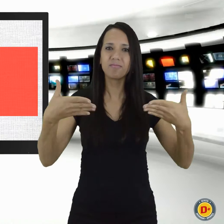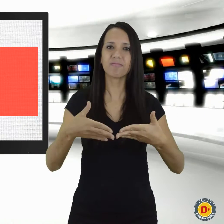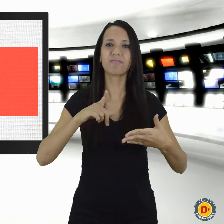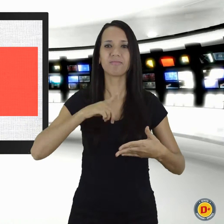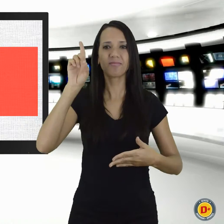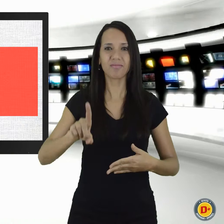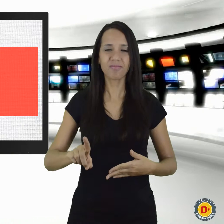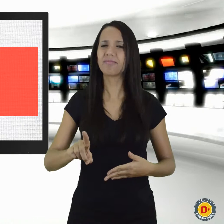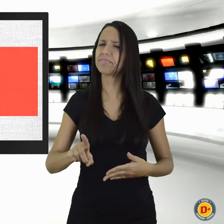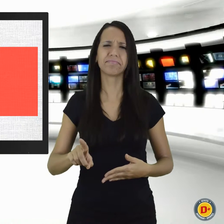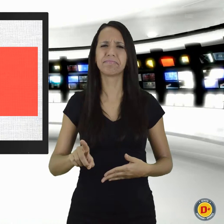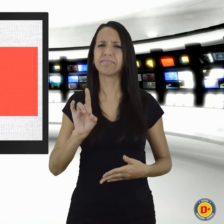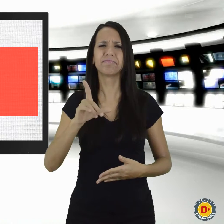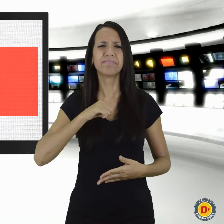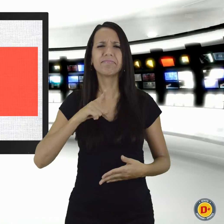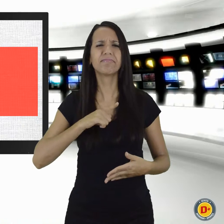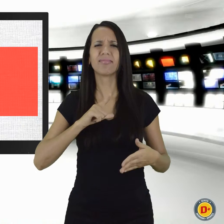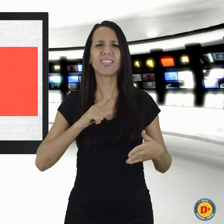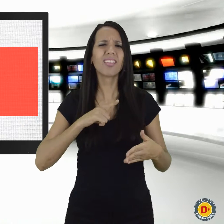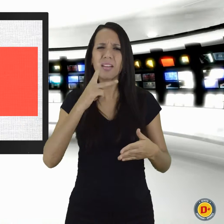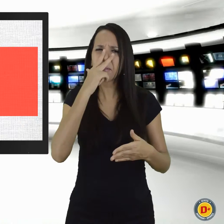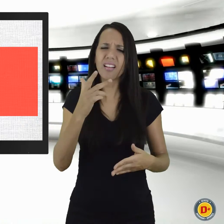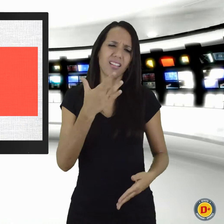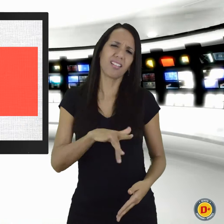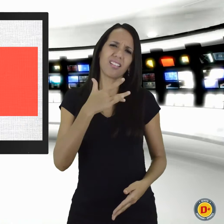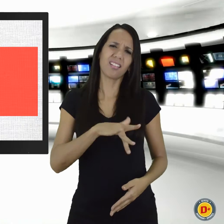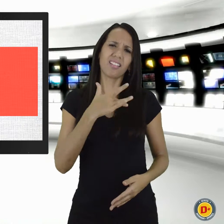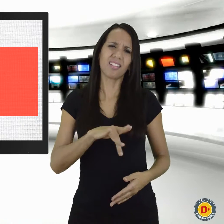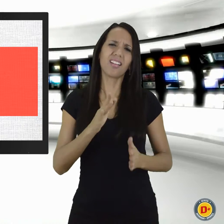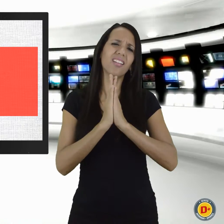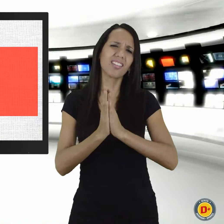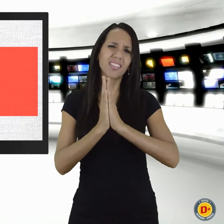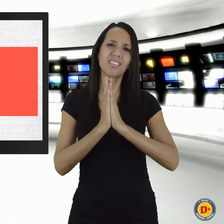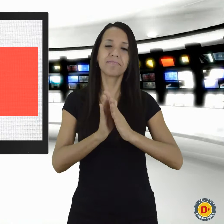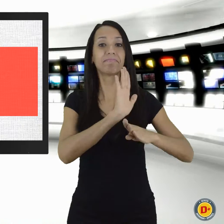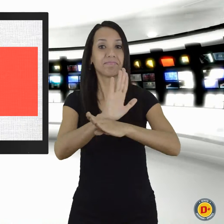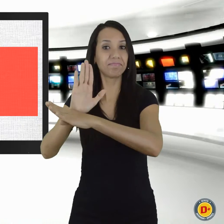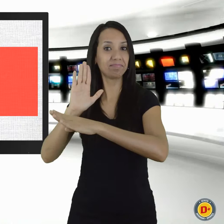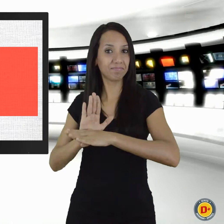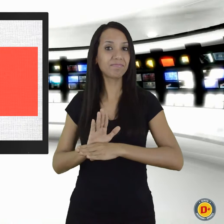seria apelativo, e ao invés de colaborar com a causa, seria uma afirmação do preconceito.